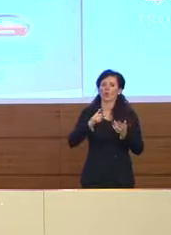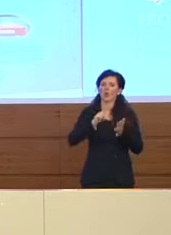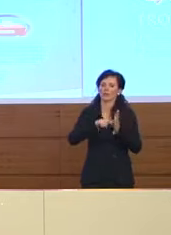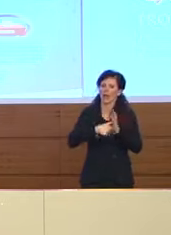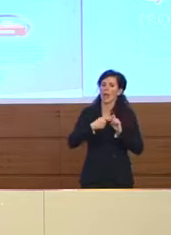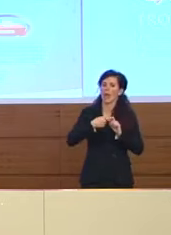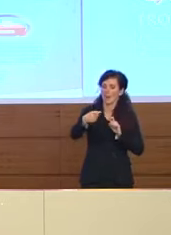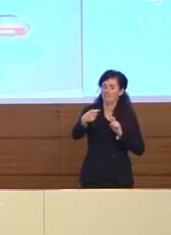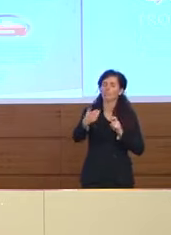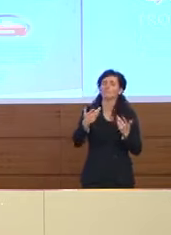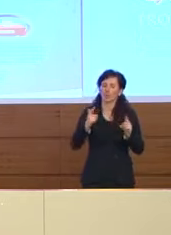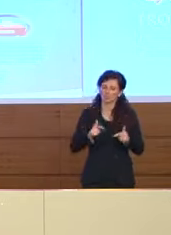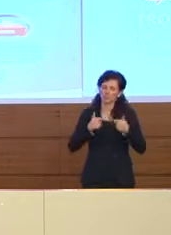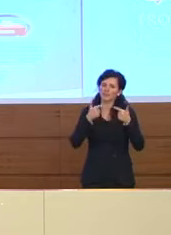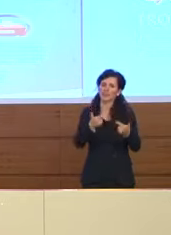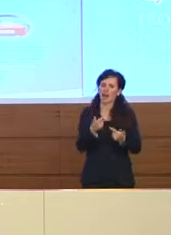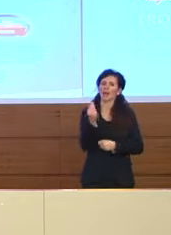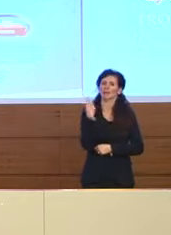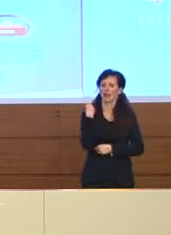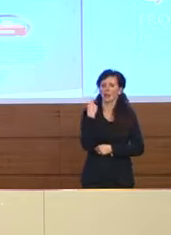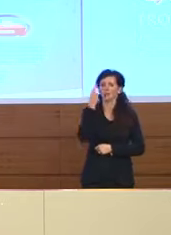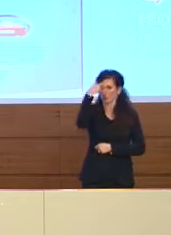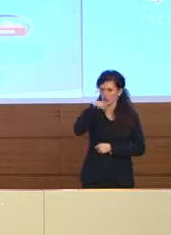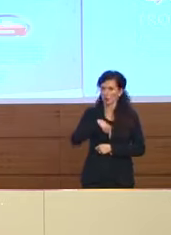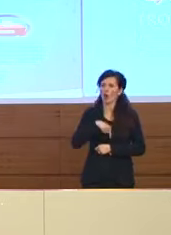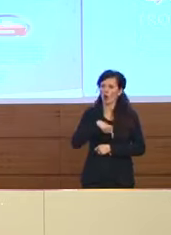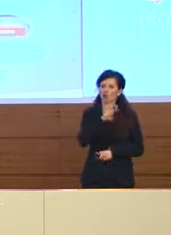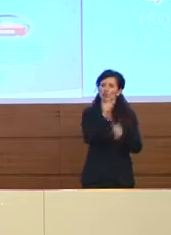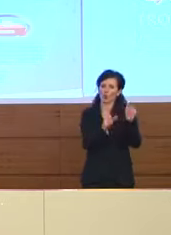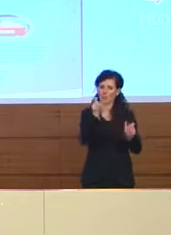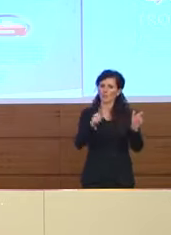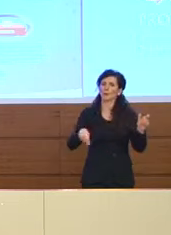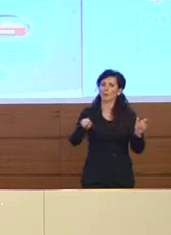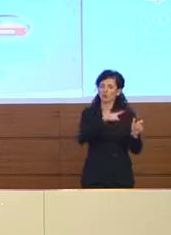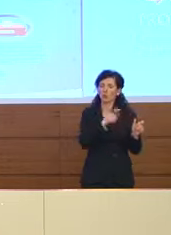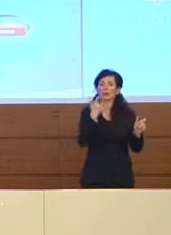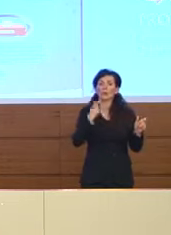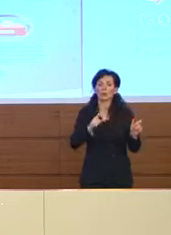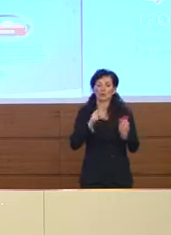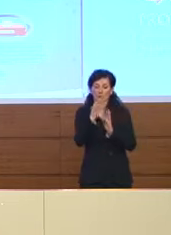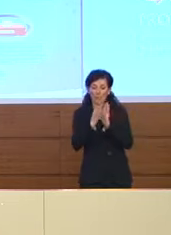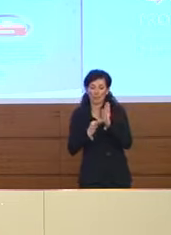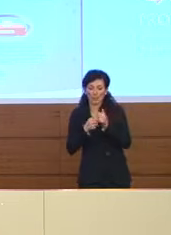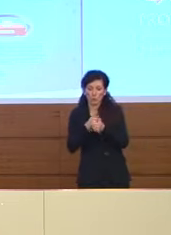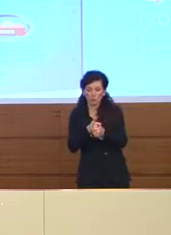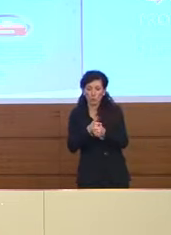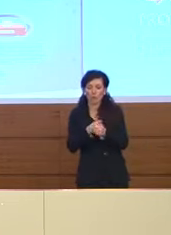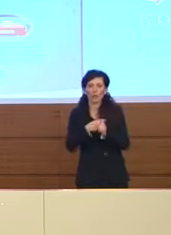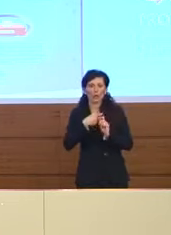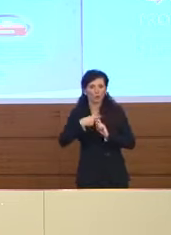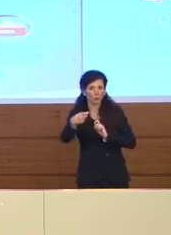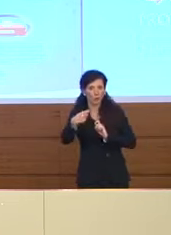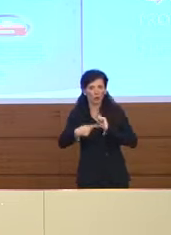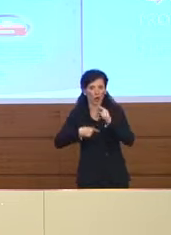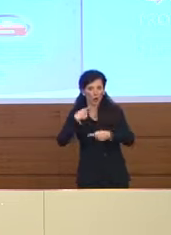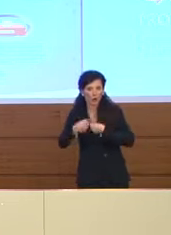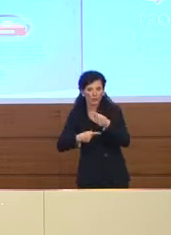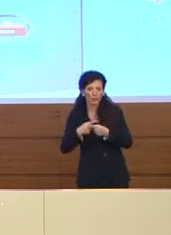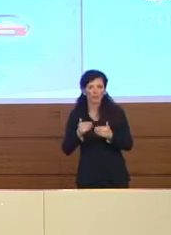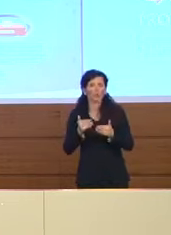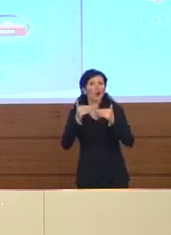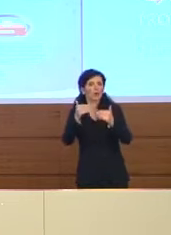indicare di prolungare determinate misure piuttosto che no vengono sempre